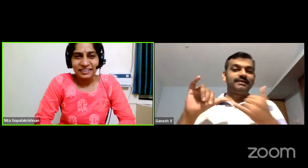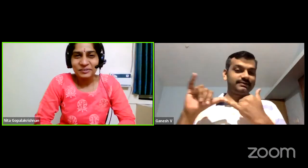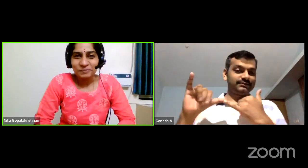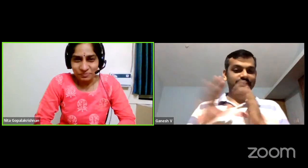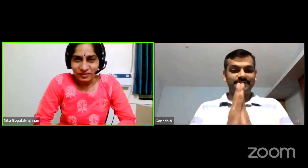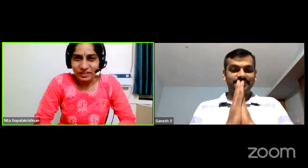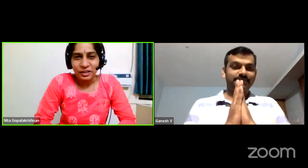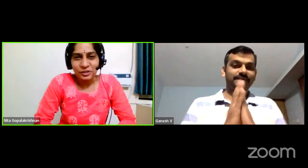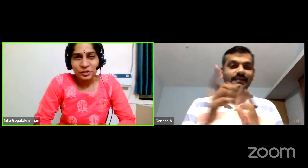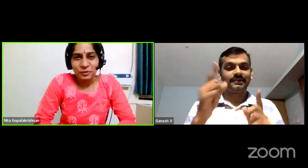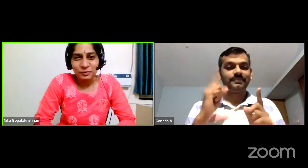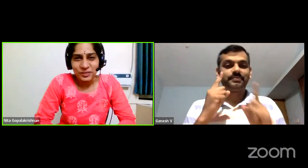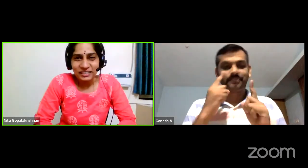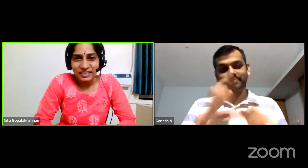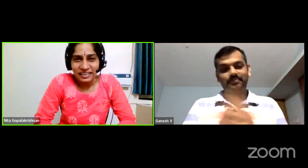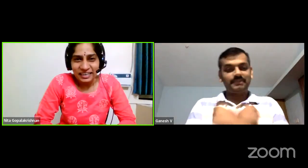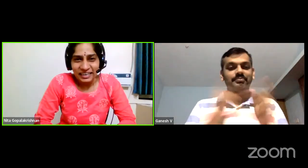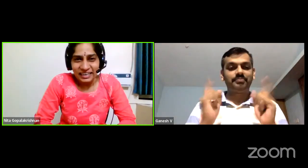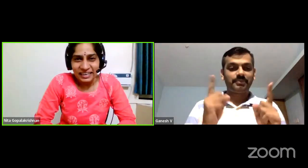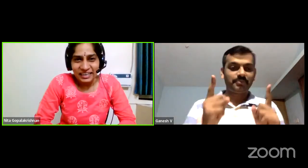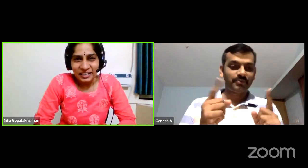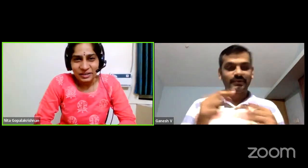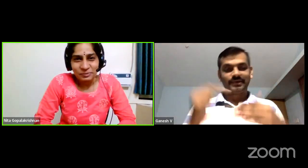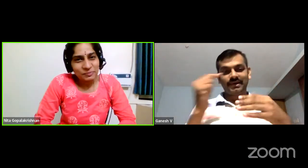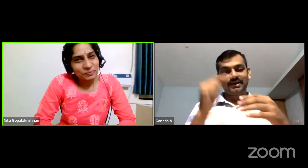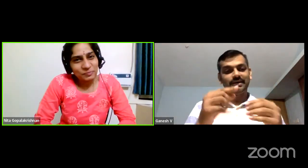गणेश जी हैं, हरे कृष्ण प्रभु जी।